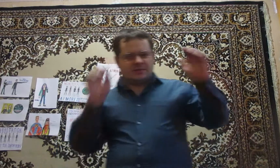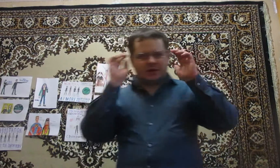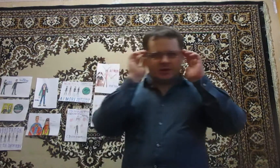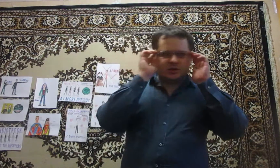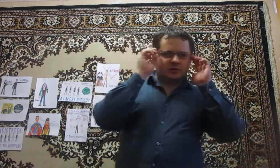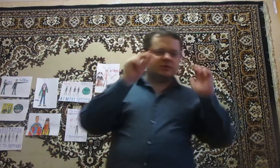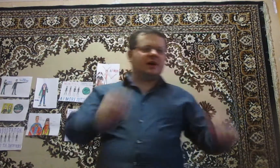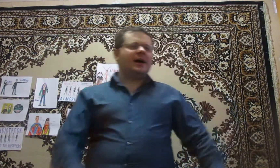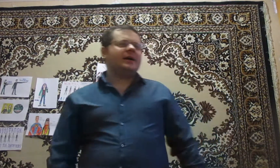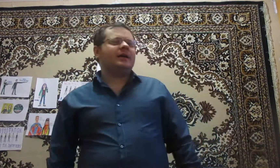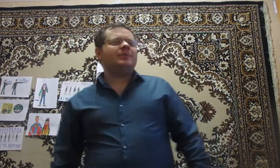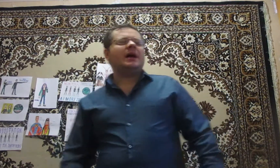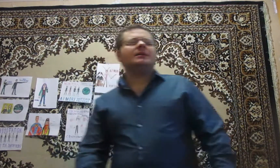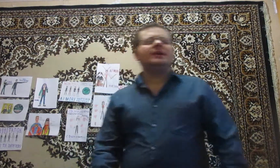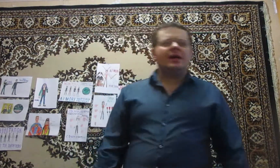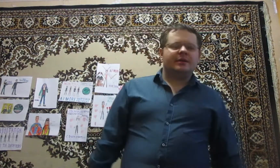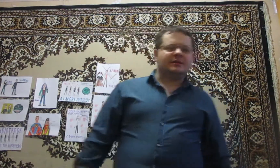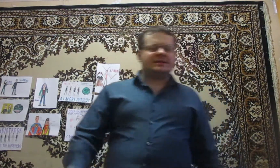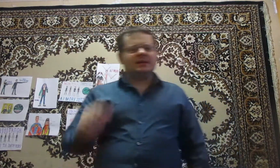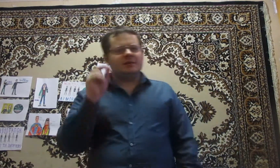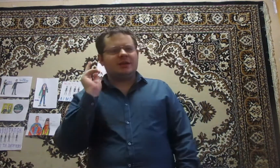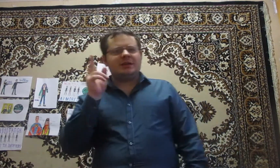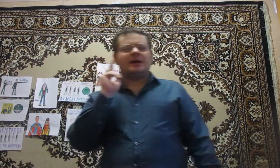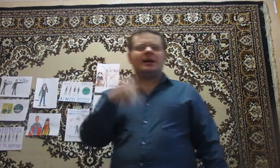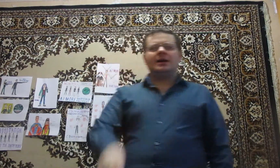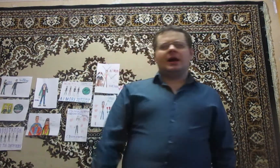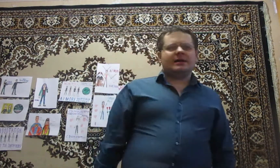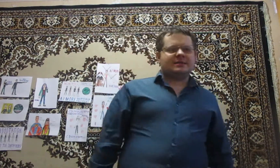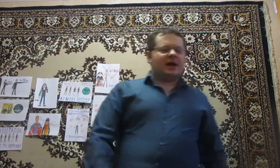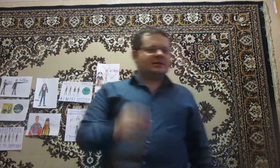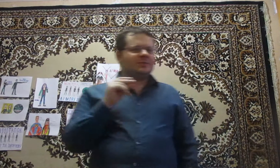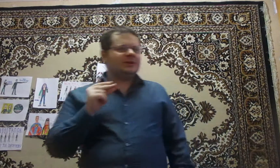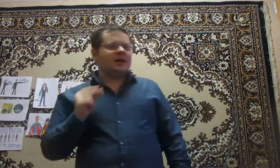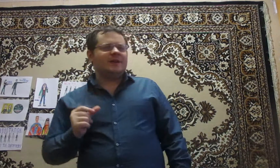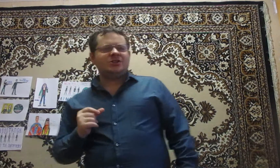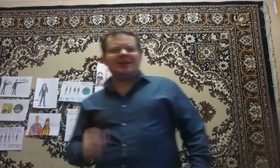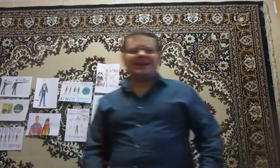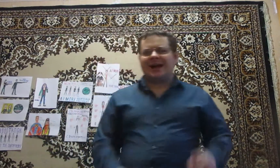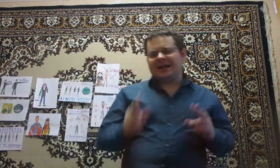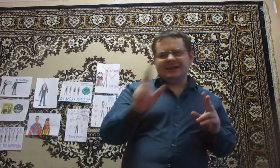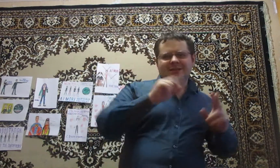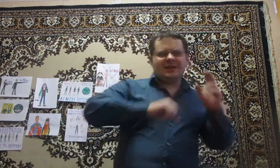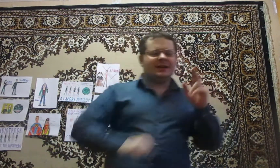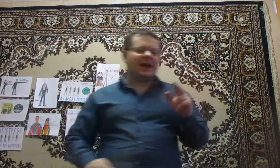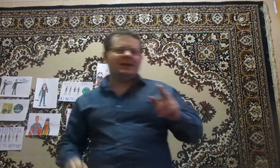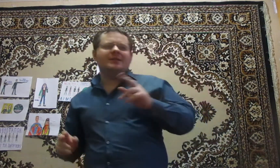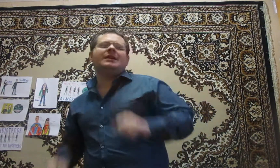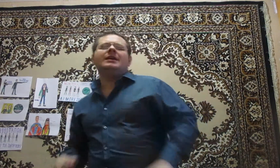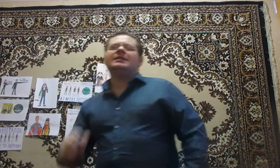сегодня сюда ребята пригласили меня. Осталось бы навечно Калинки, Калинки,